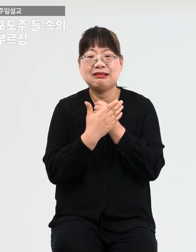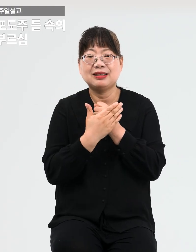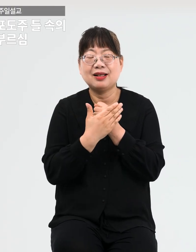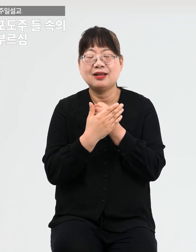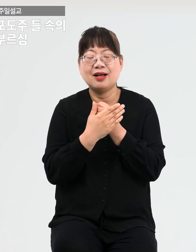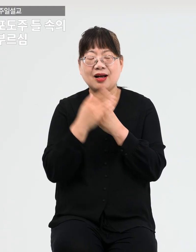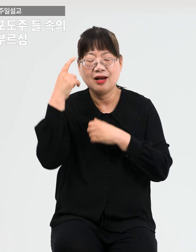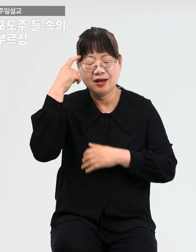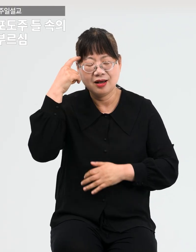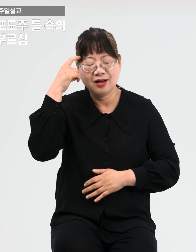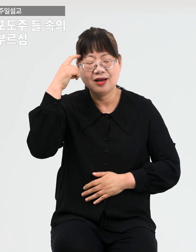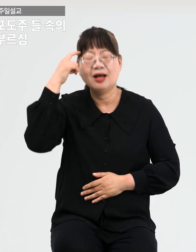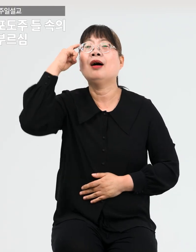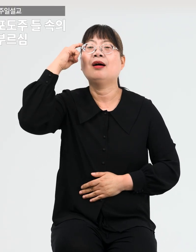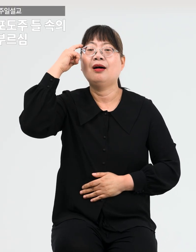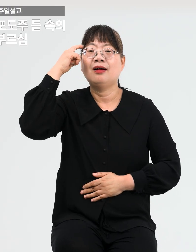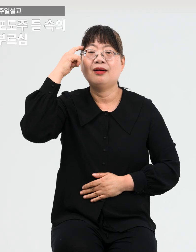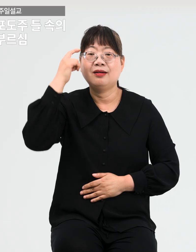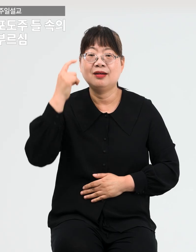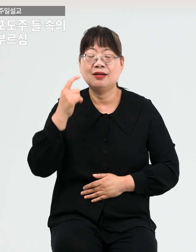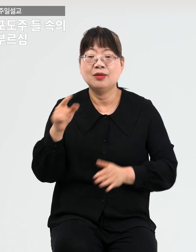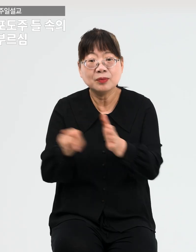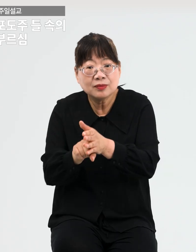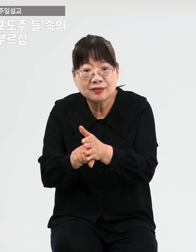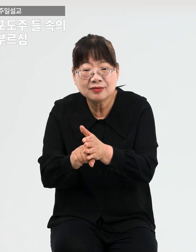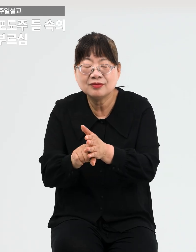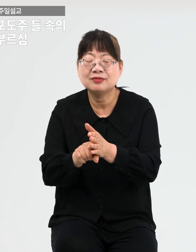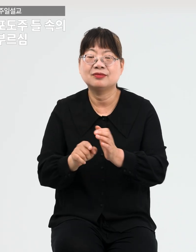떠오르기 시작합니다. 믿습니까?